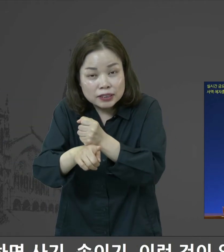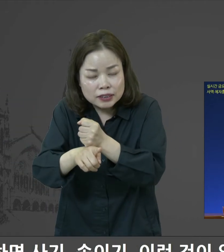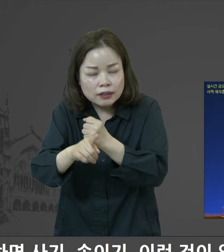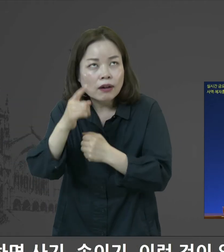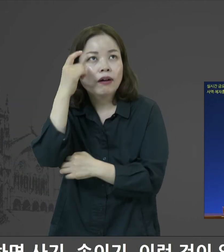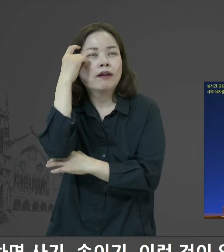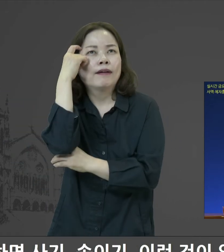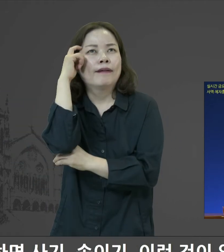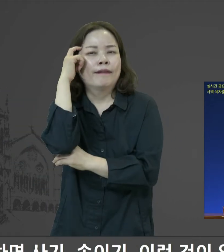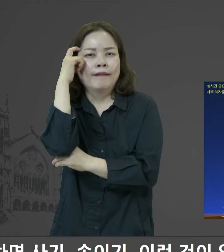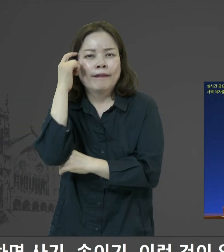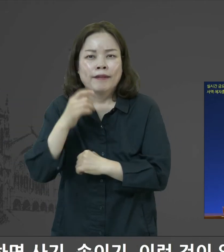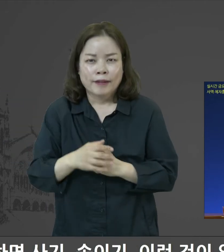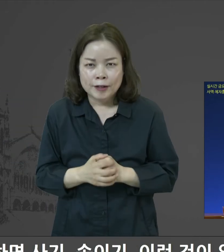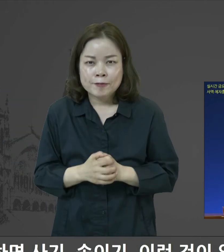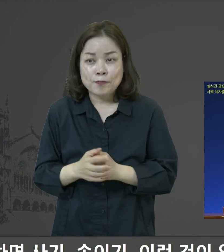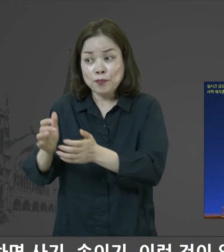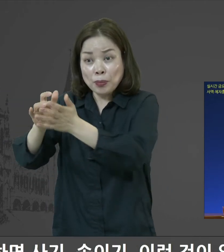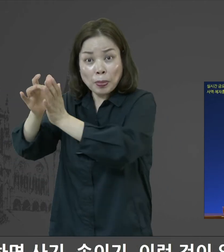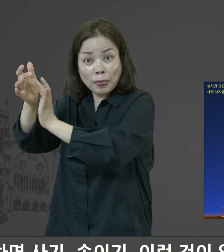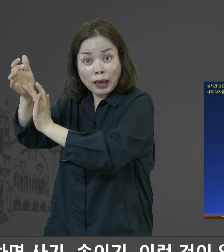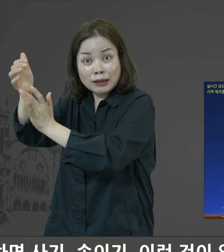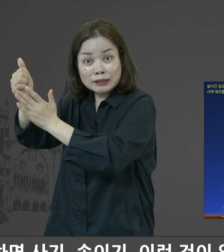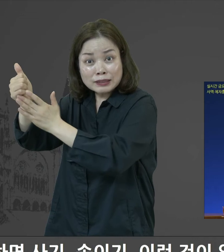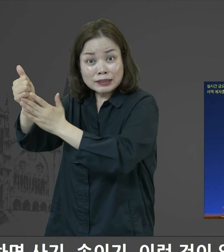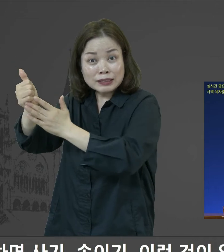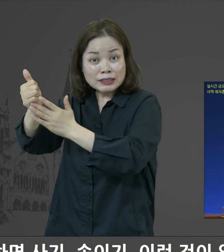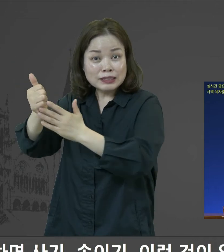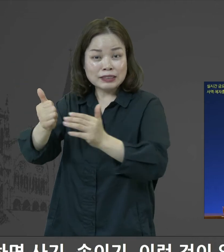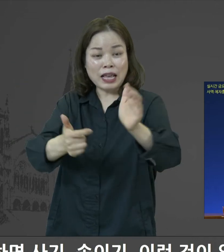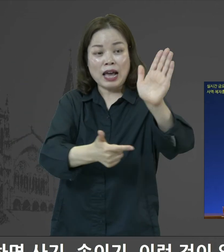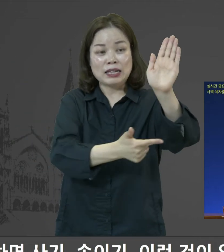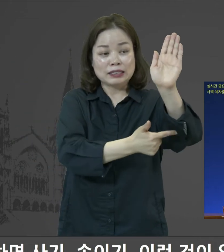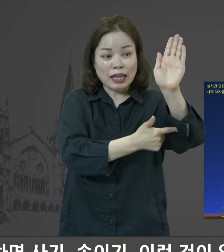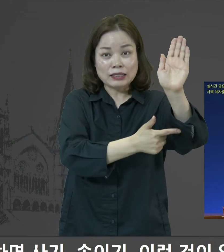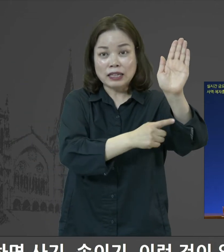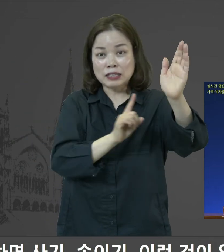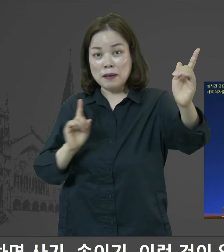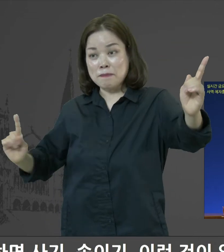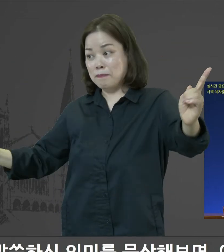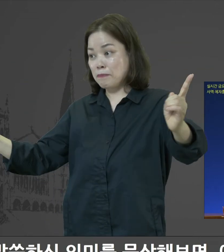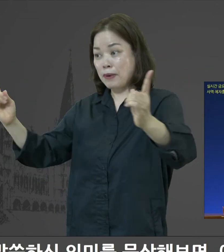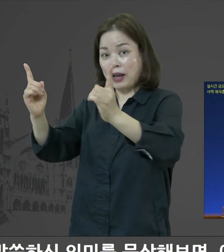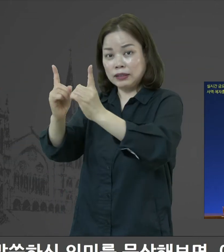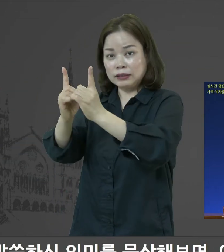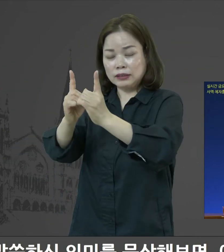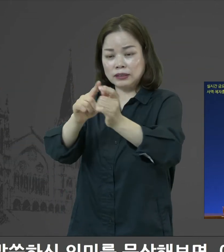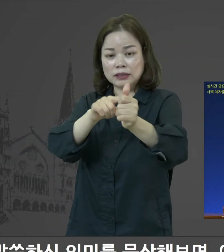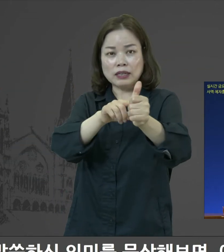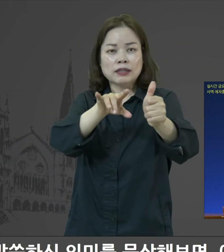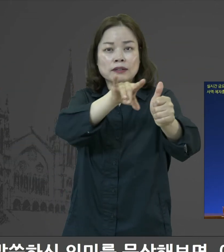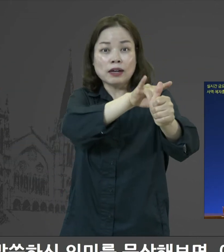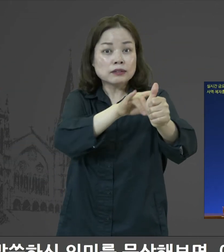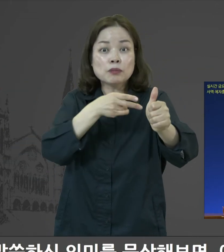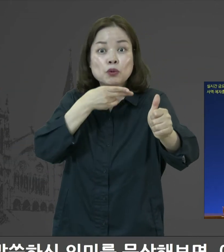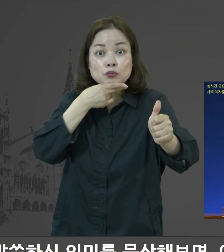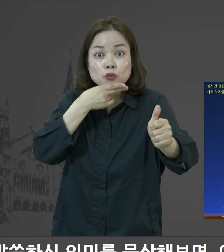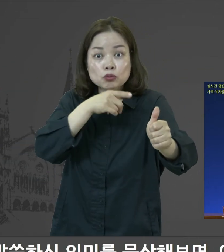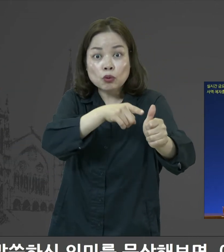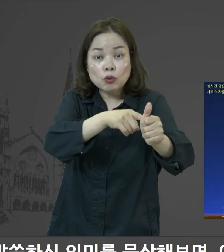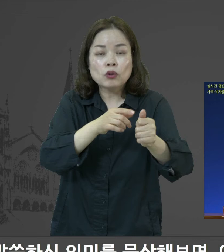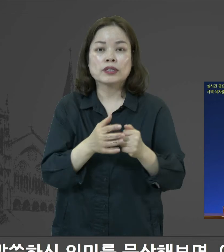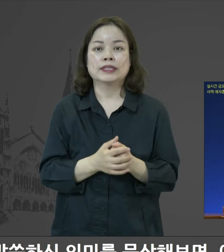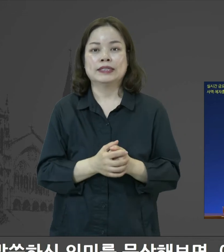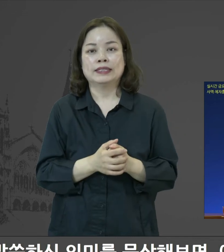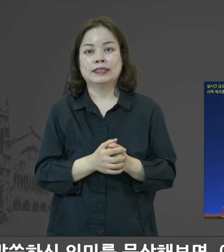묵상해 보면요, 예수님이 나다나엘을 만났을 때 상대적으로 나다나엘은 간사함이 없었을 거라고 믿습니다.